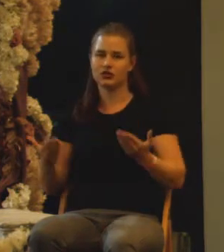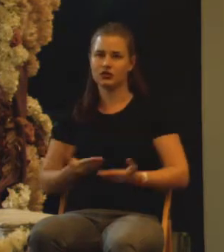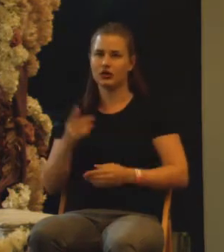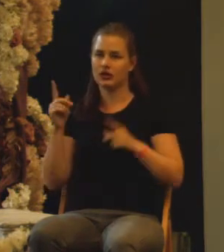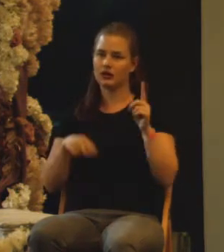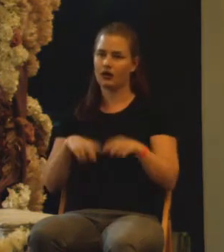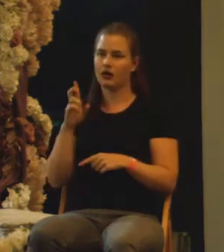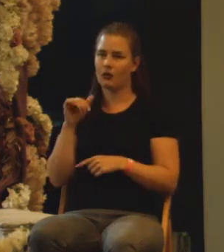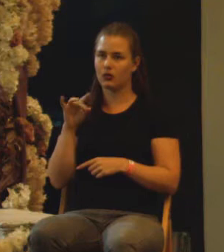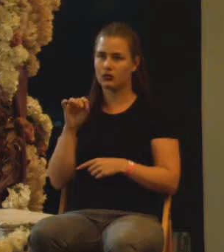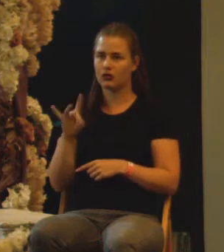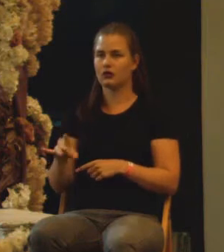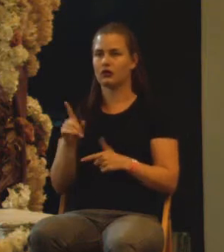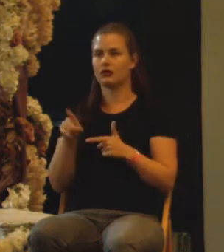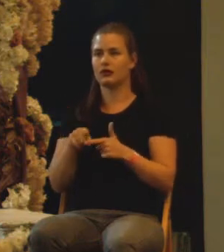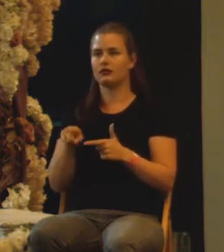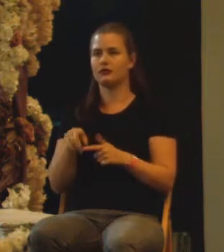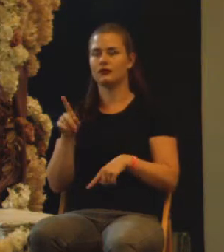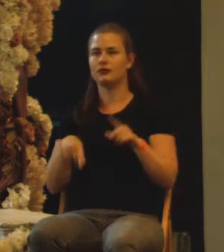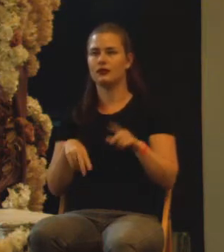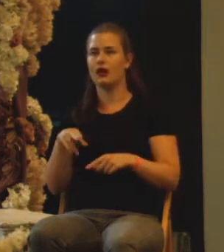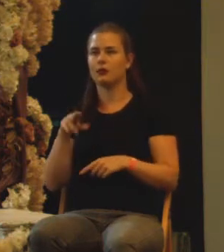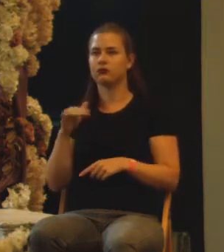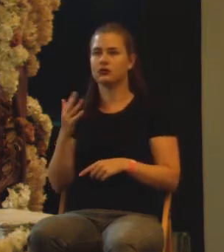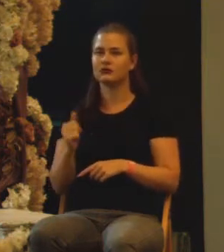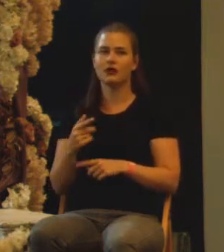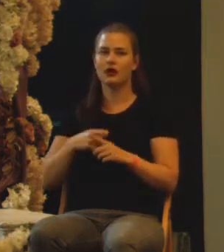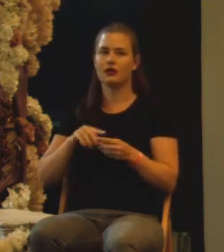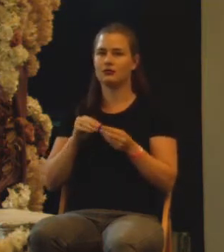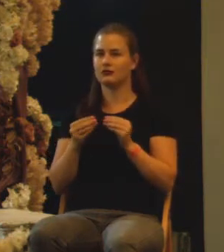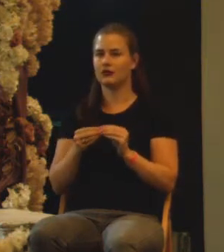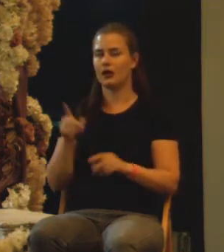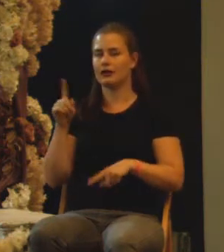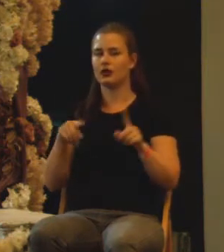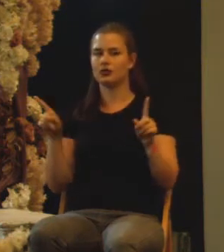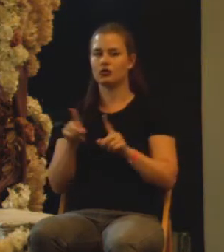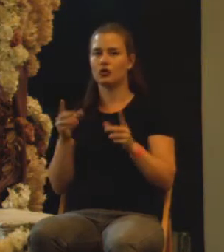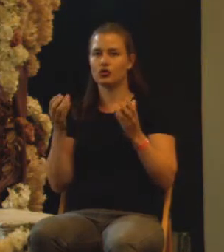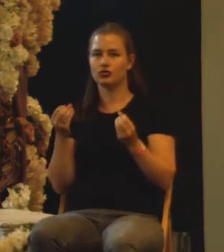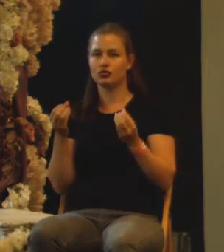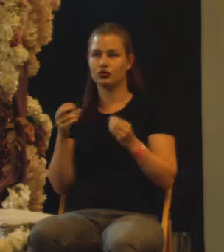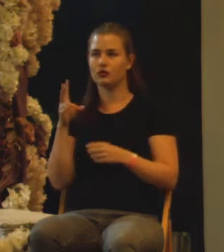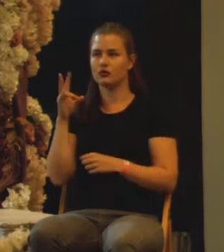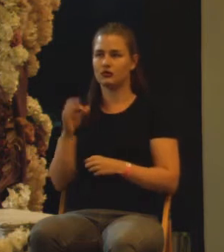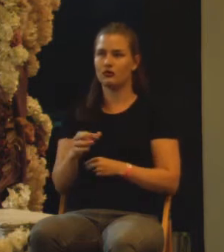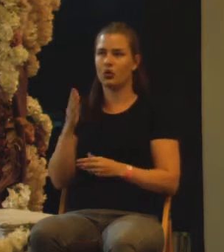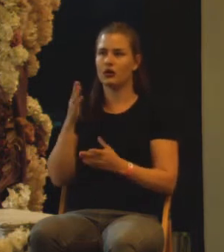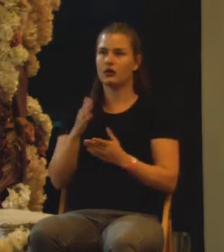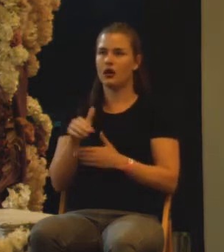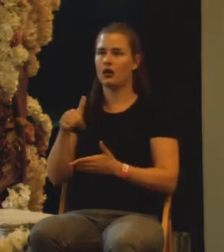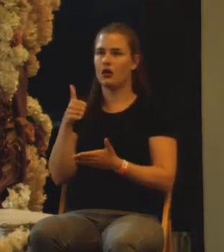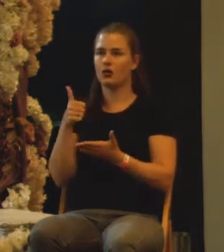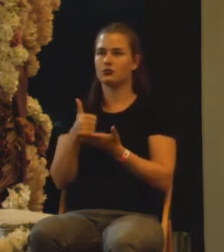иногда бургер, иногда пицца, вообще не проблема, иногда там что-то еще, но есть